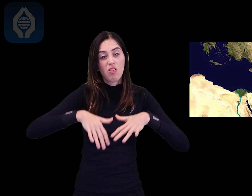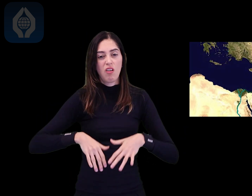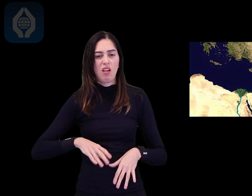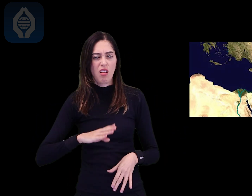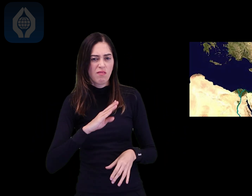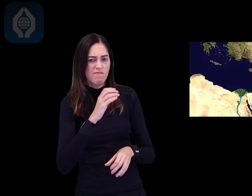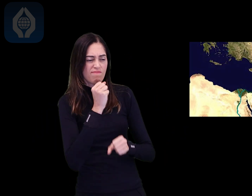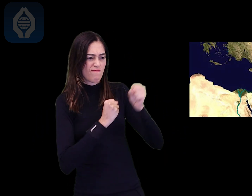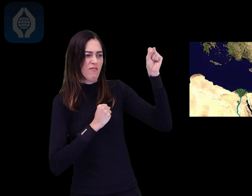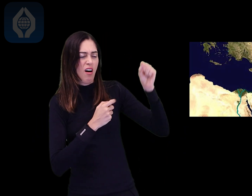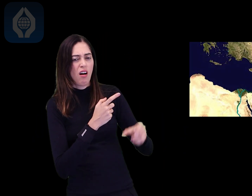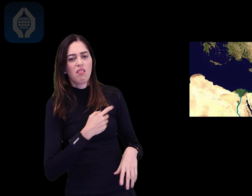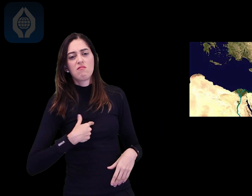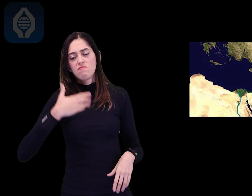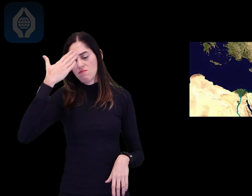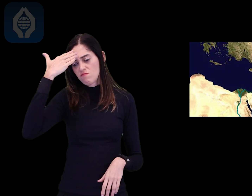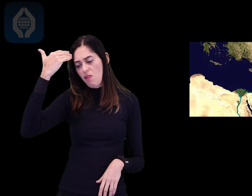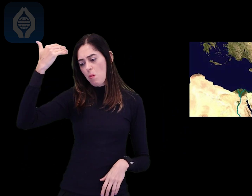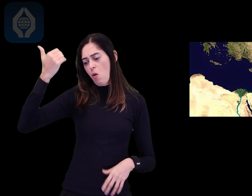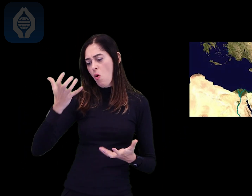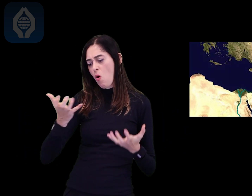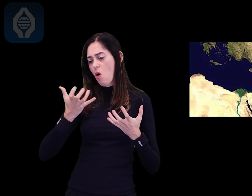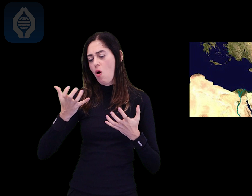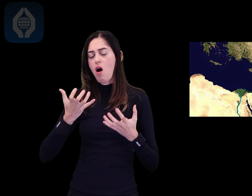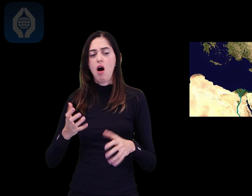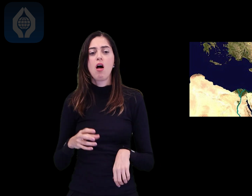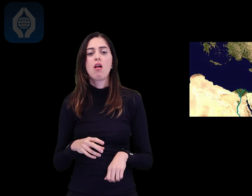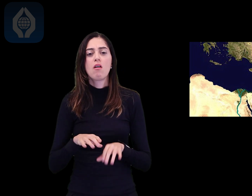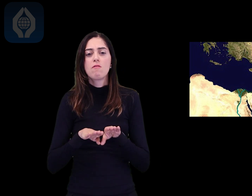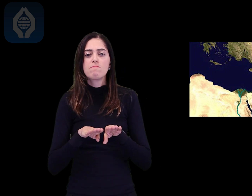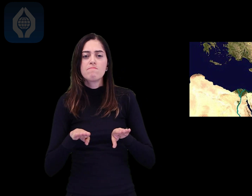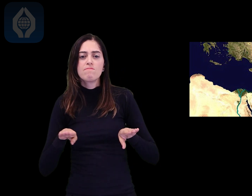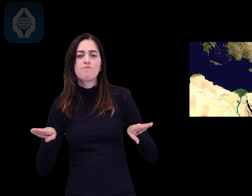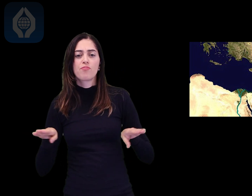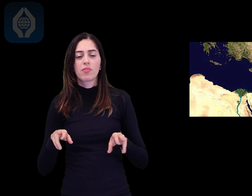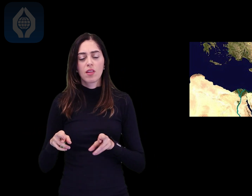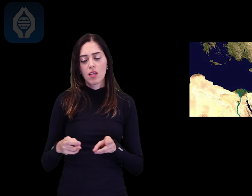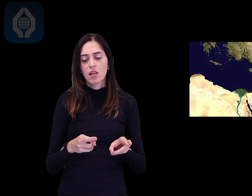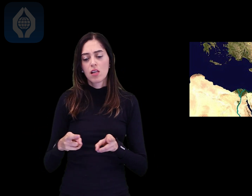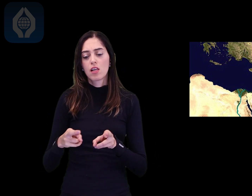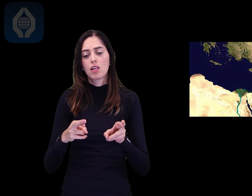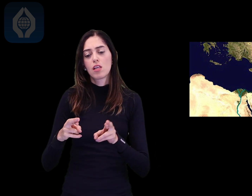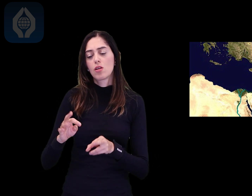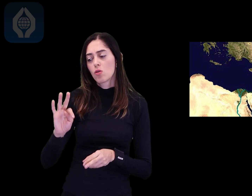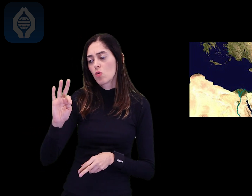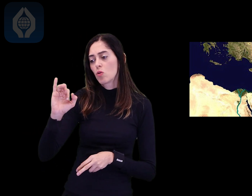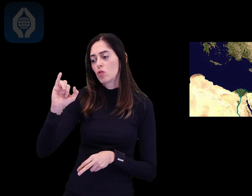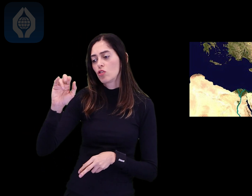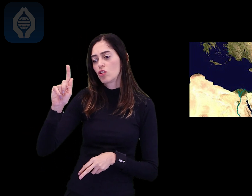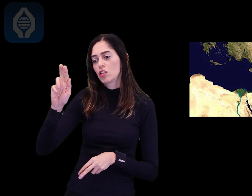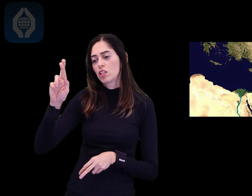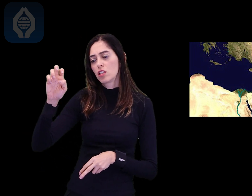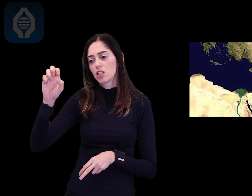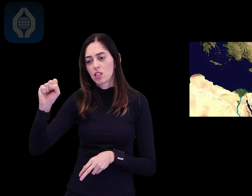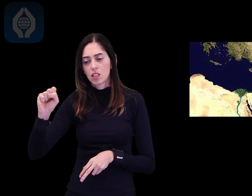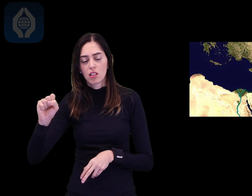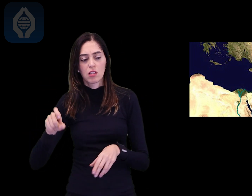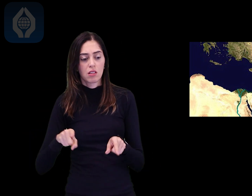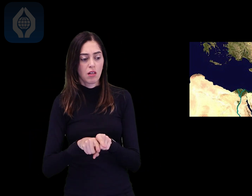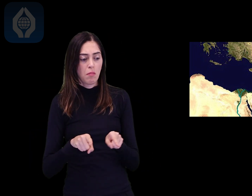Na área da planície dos rios Tigre e Eufrates, há muitos restos visíveis de civilizações posteriores que